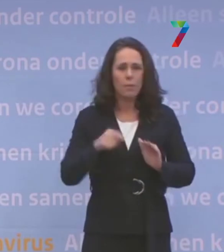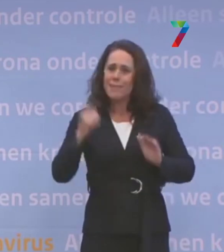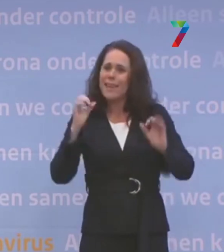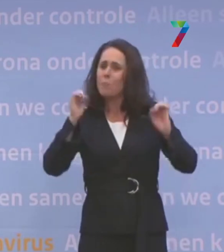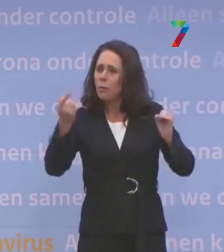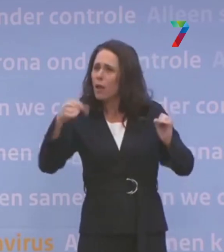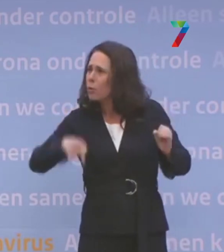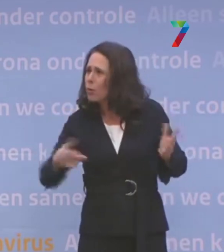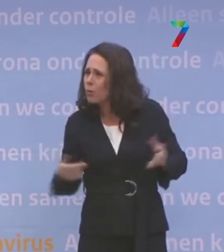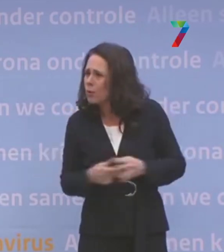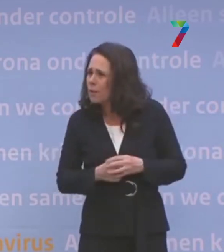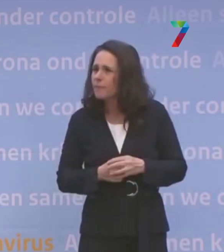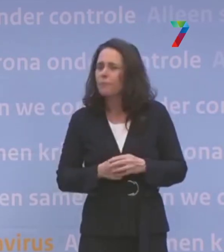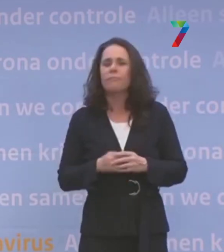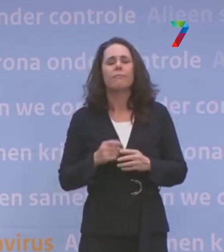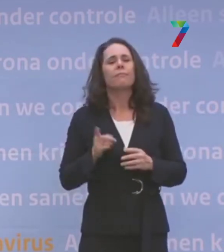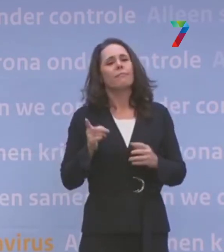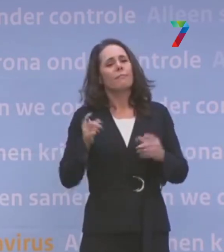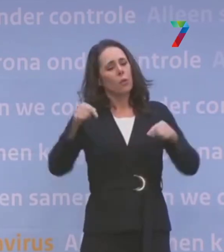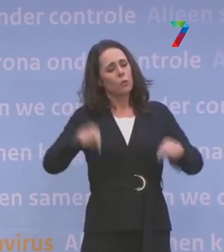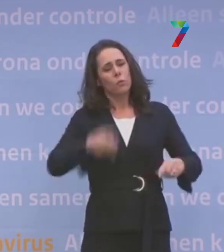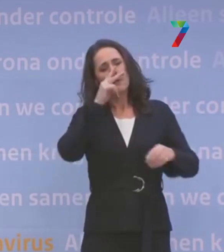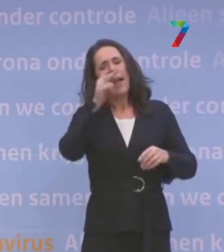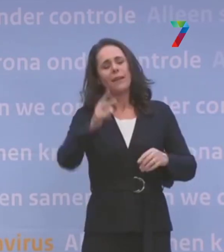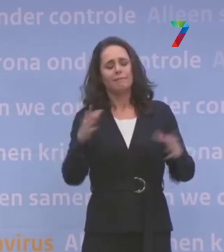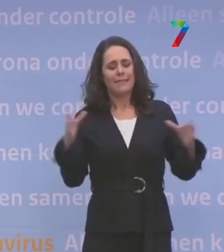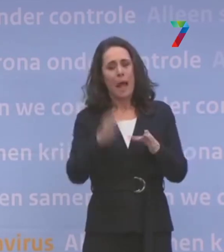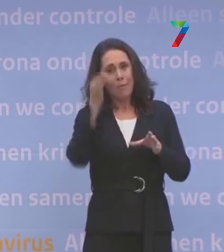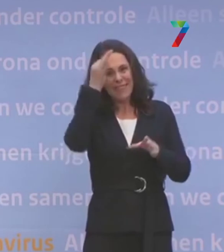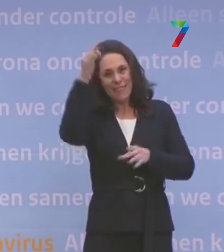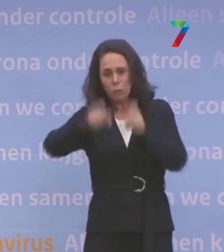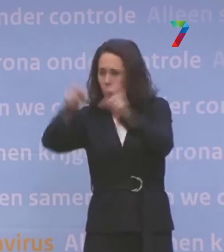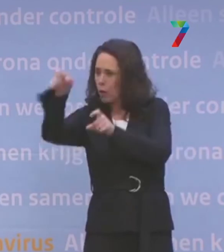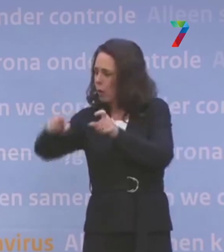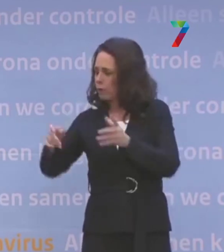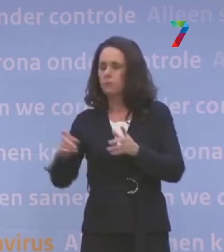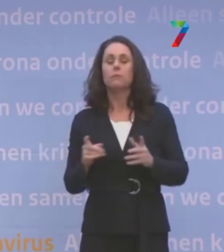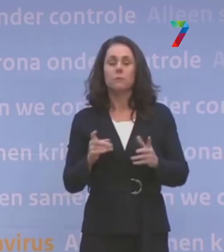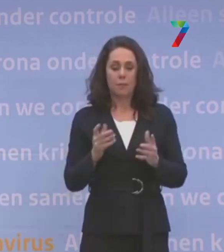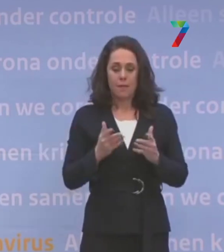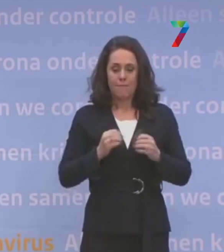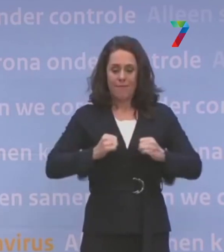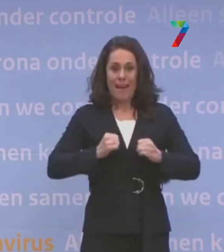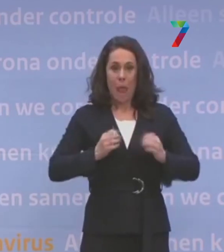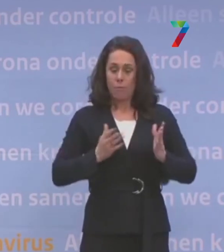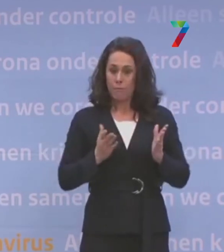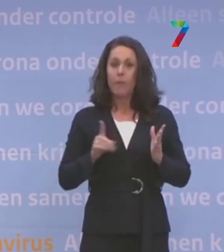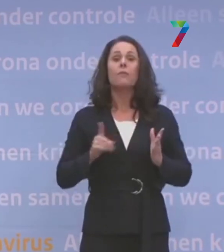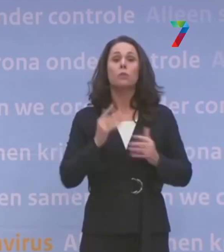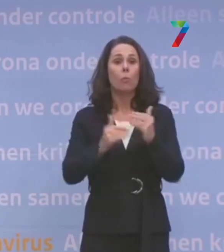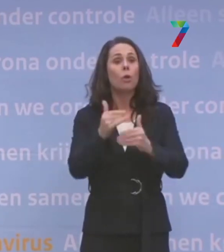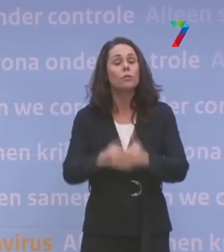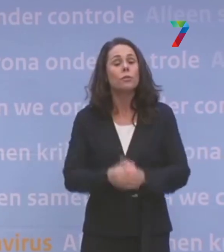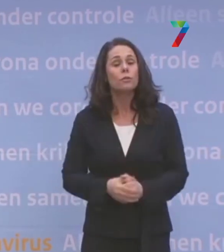is. Kijk, waar we naar kijken natuurlijk met de deskundigen is wat gebeurt er als je iets verruimt. Als je iets verruimt, leidt dat